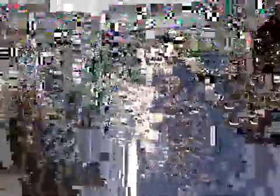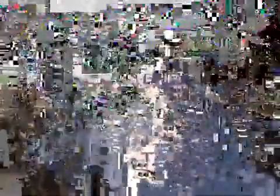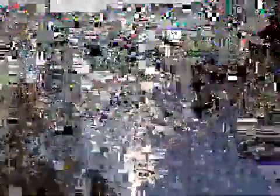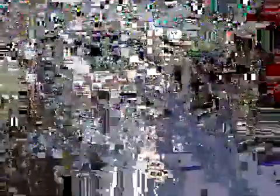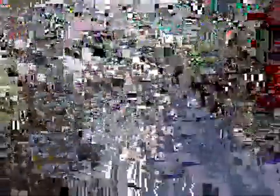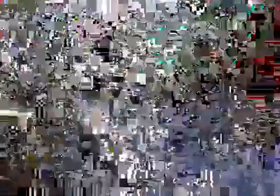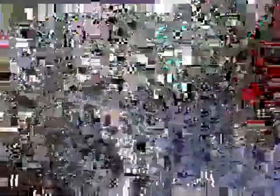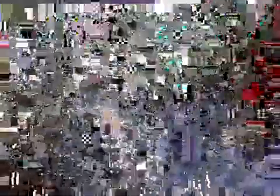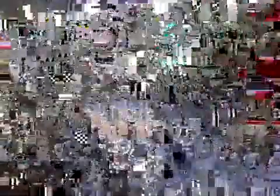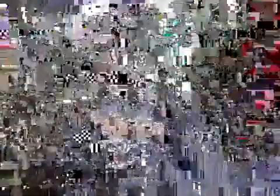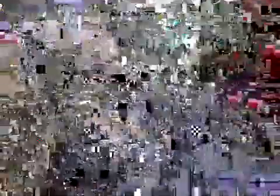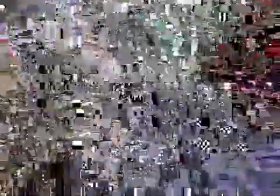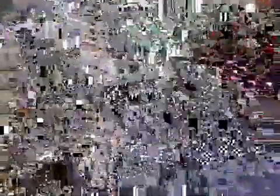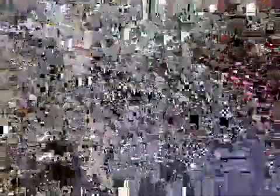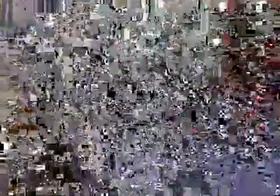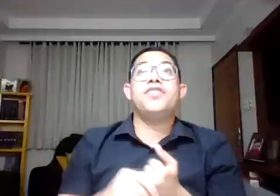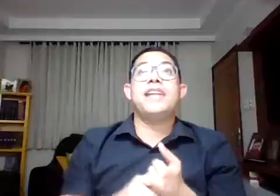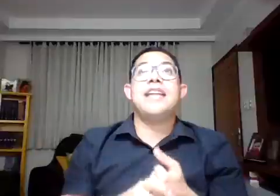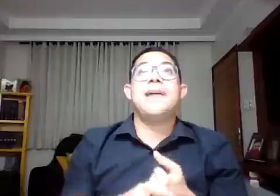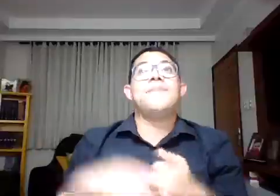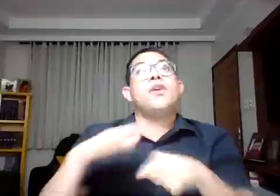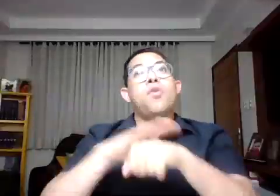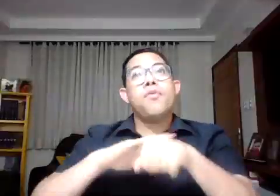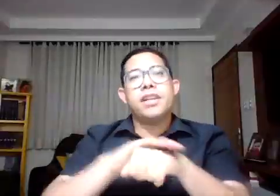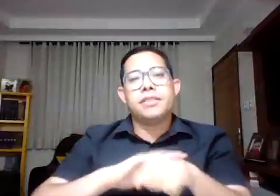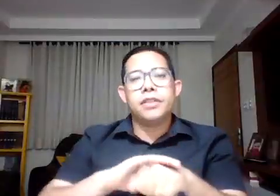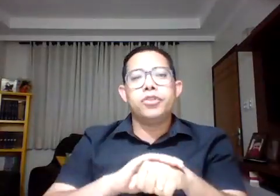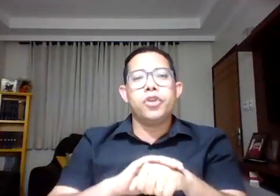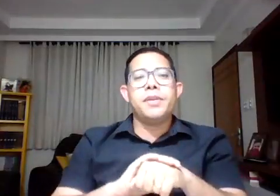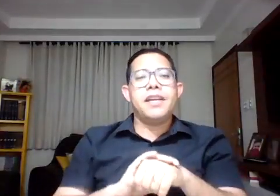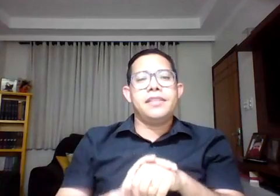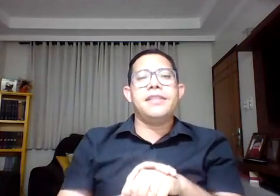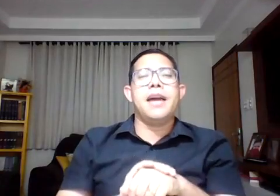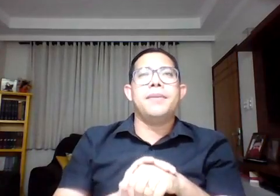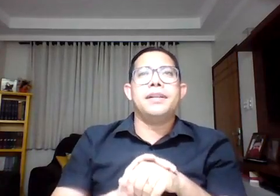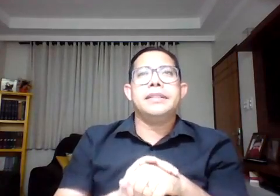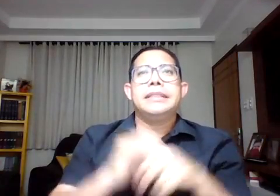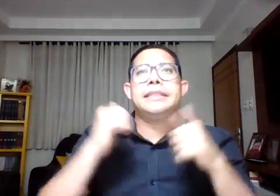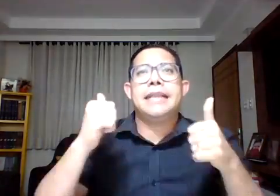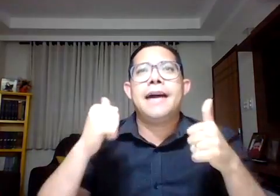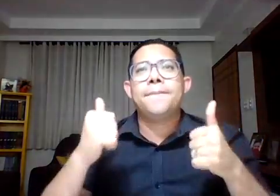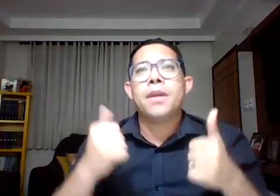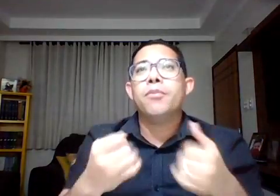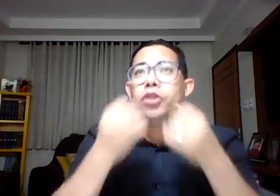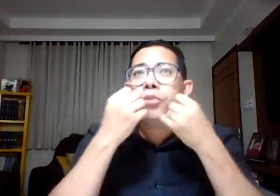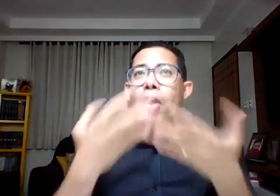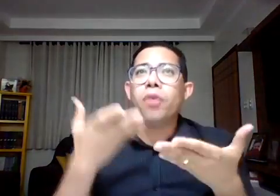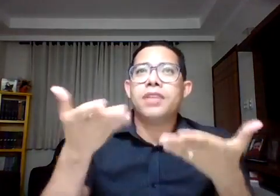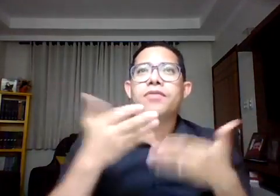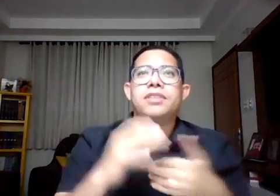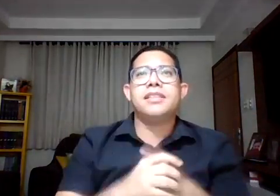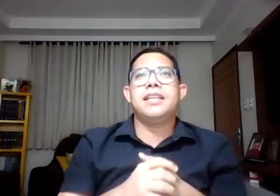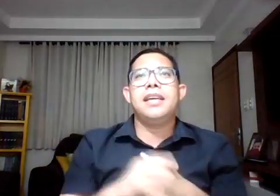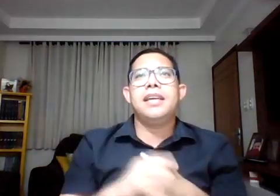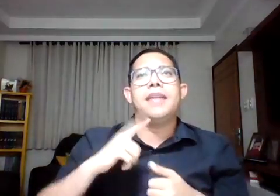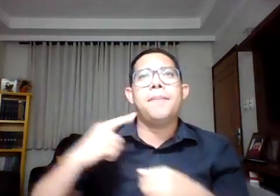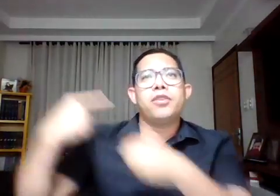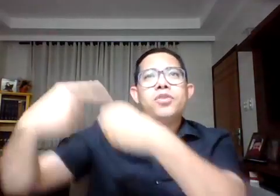Legal. Beleza, pessoal. Então hoje a gente vai estar conversando sobre esse tema, tá? Muito bom ter vocês aqui. Tem pessoas